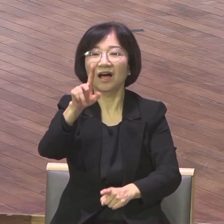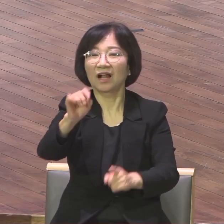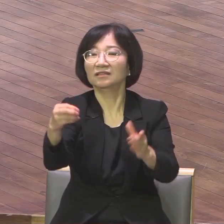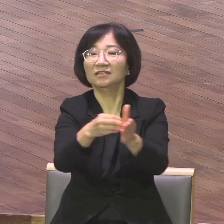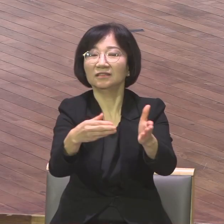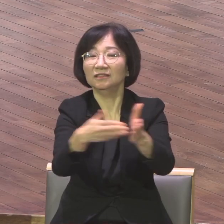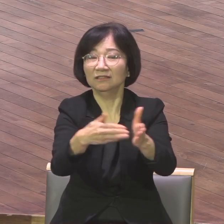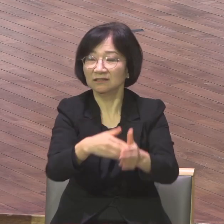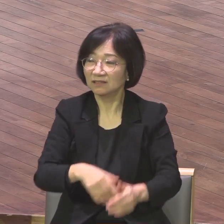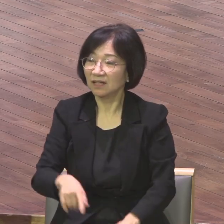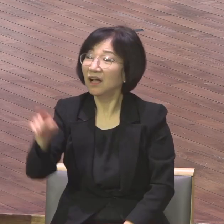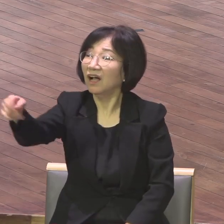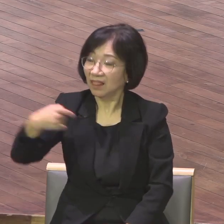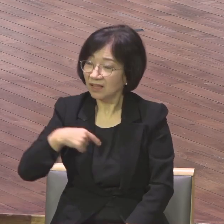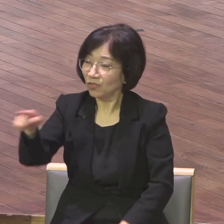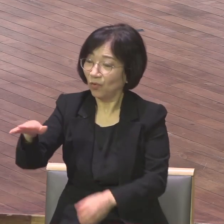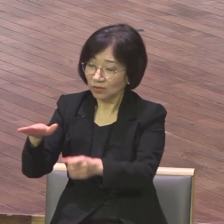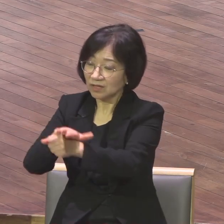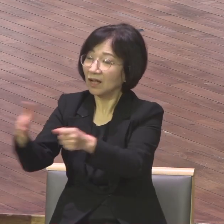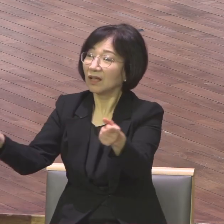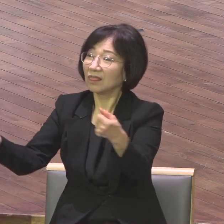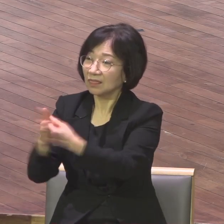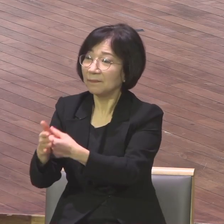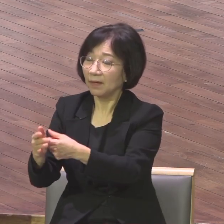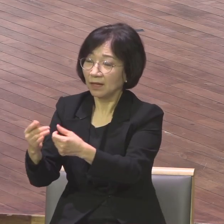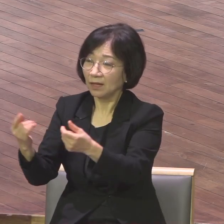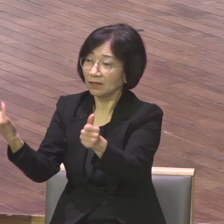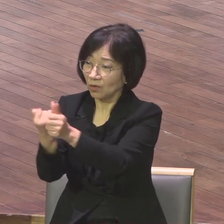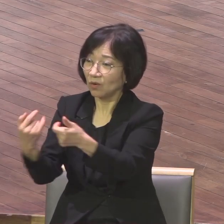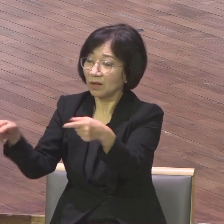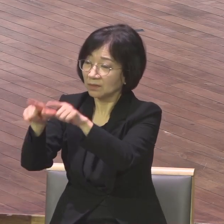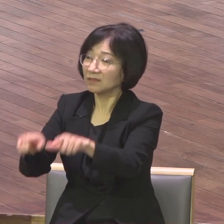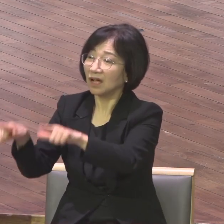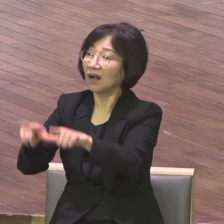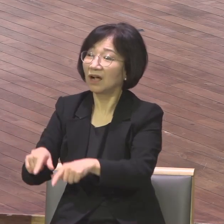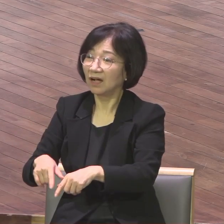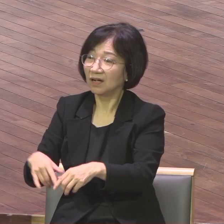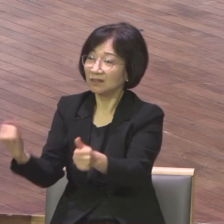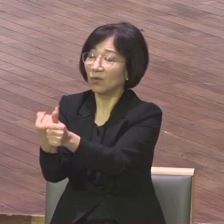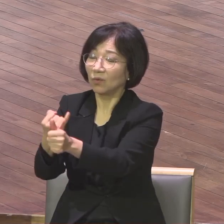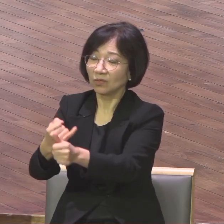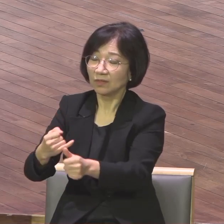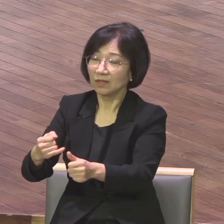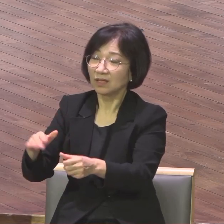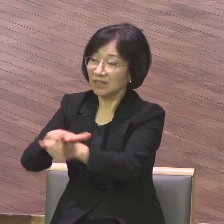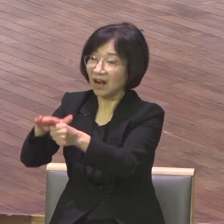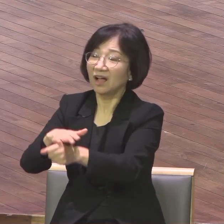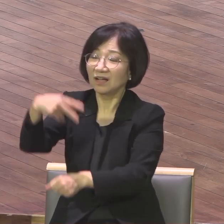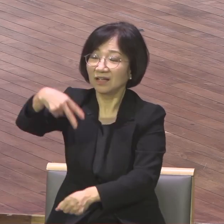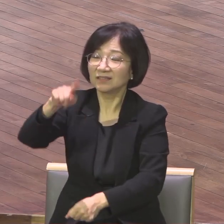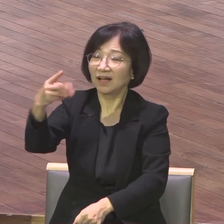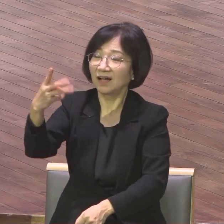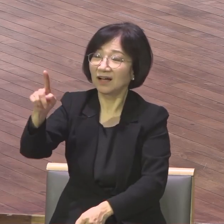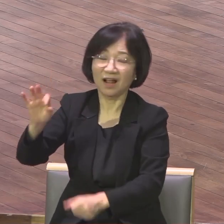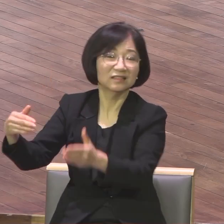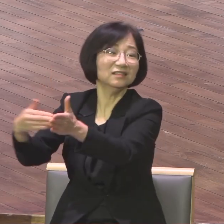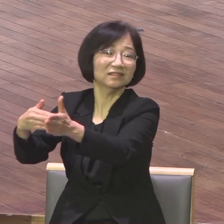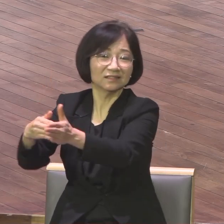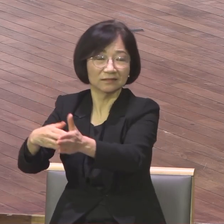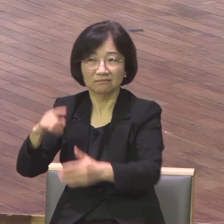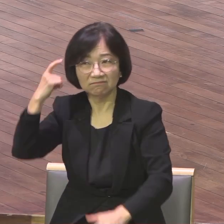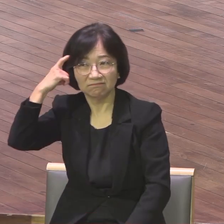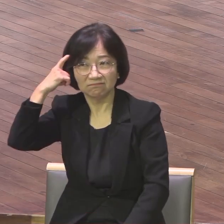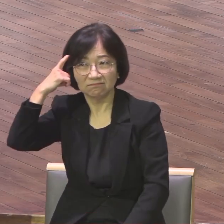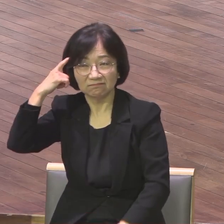거지, 뭘 꼭 그걸 맨날 표현해야 되나? 이게 명사지요. 응? 행동하지 않지요. 그냥